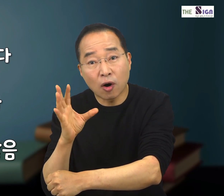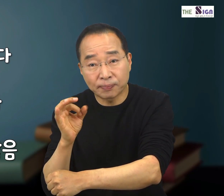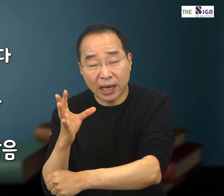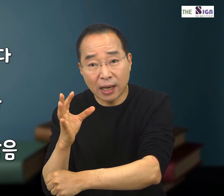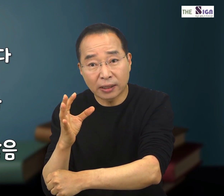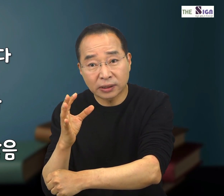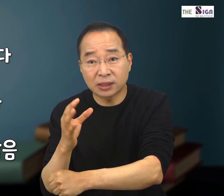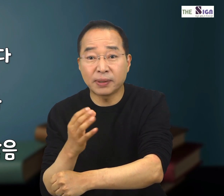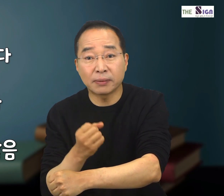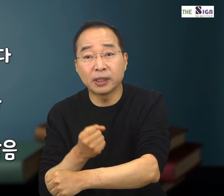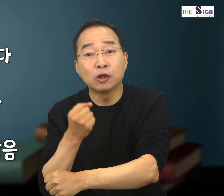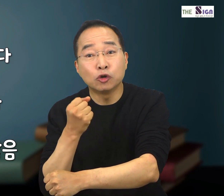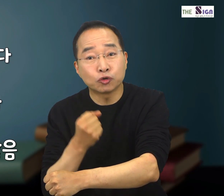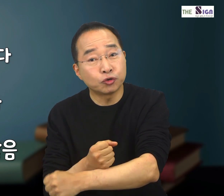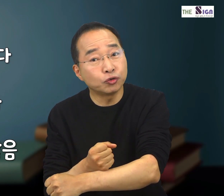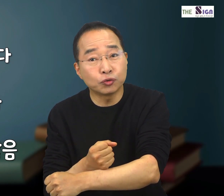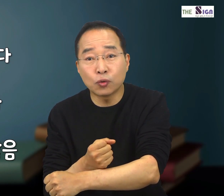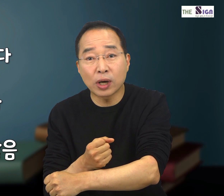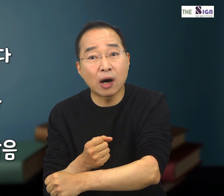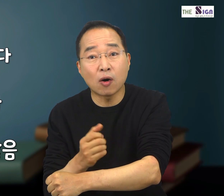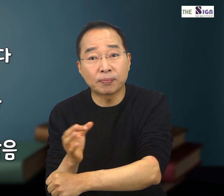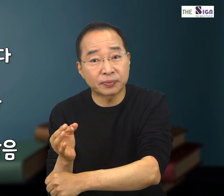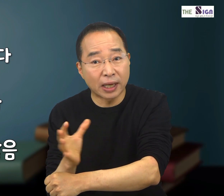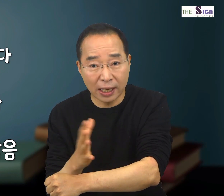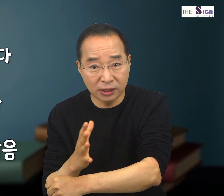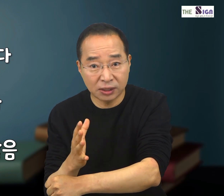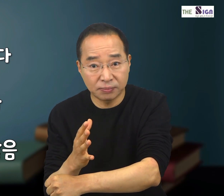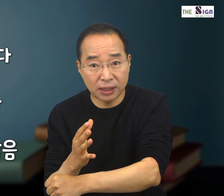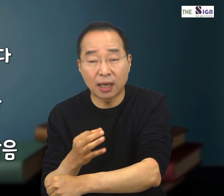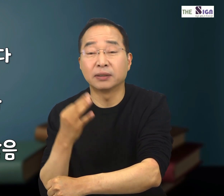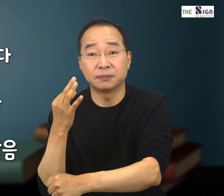없다. 다시 말하면 수고가 없다라는 뜻입니다.